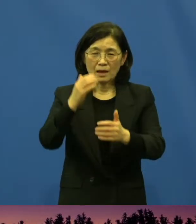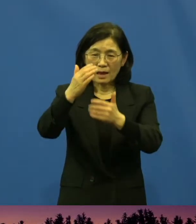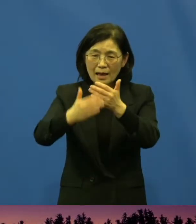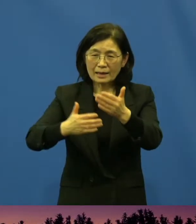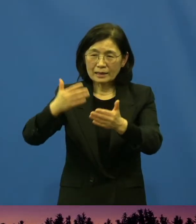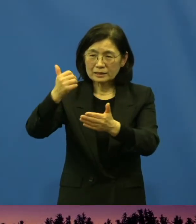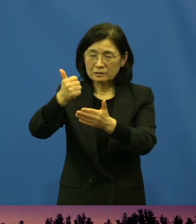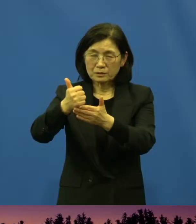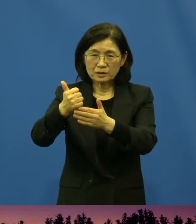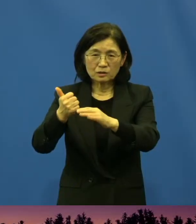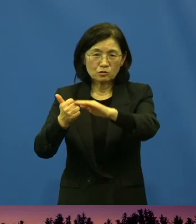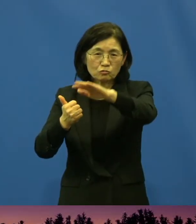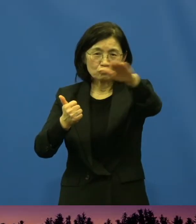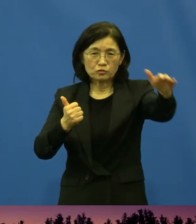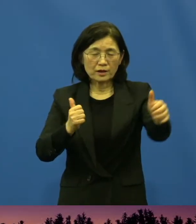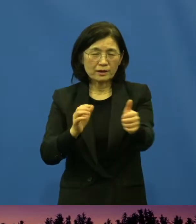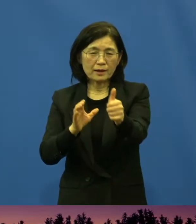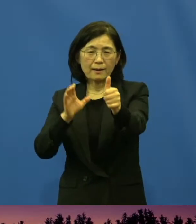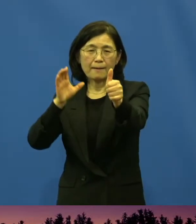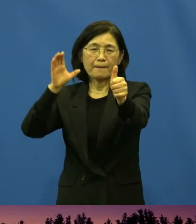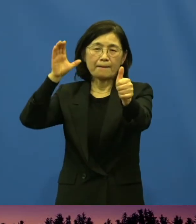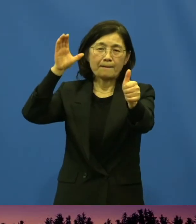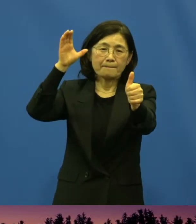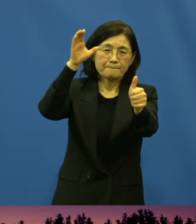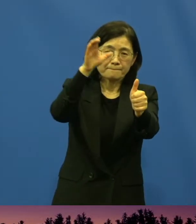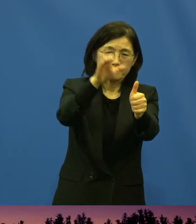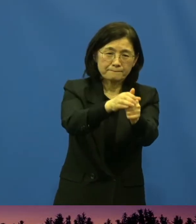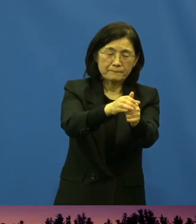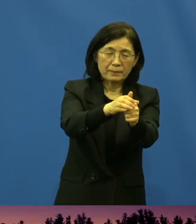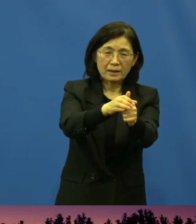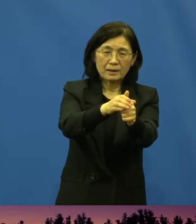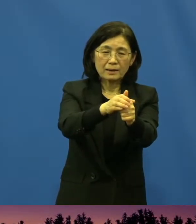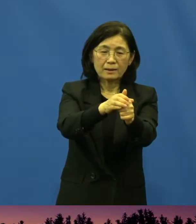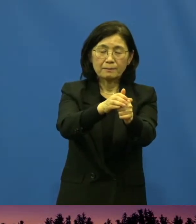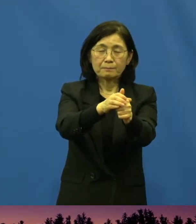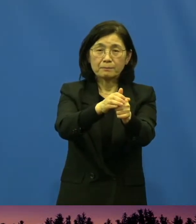우리에게 뭔가를 맡기고 감당하게 하시는데 그게 감당이 안 되는 거, 우리가